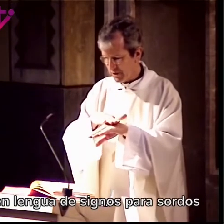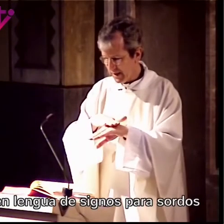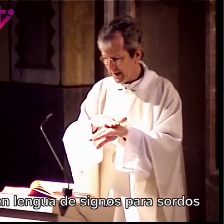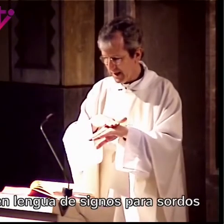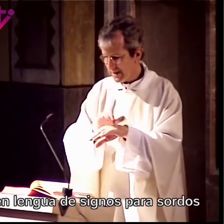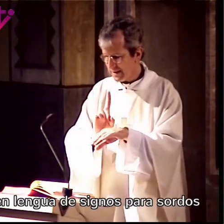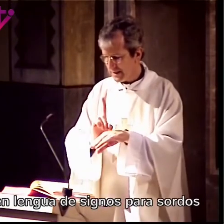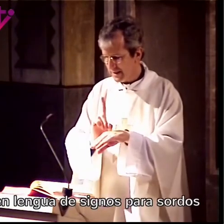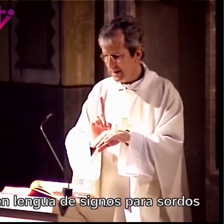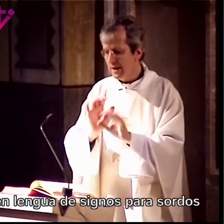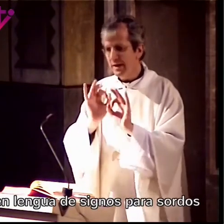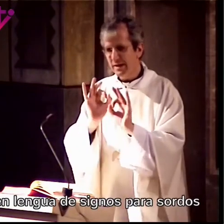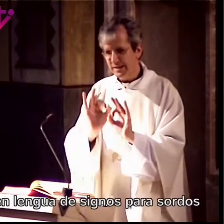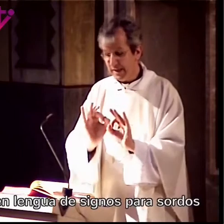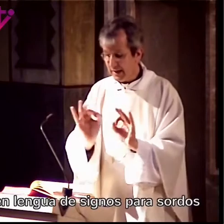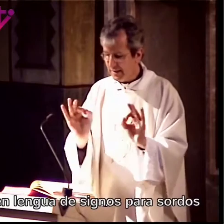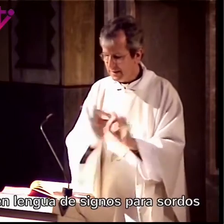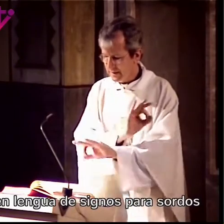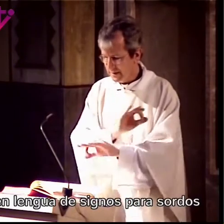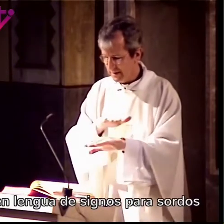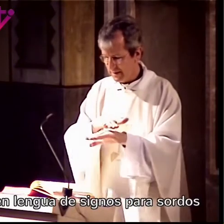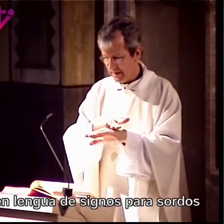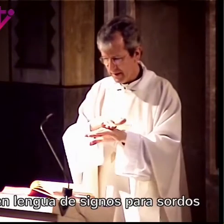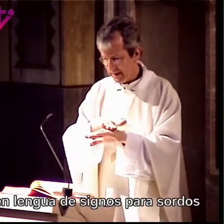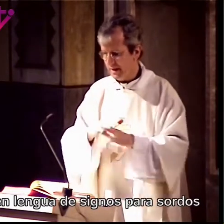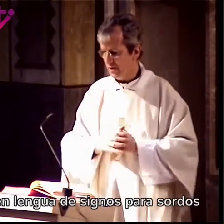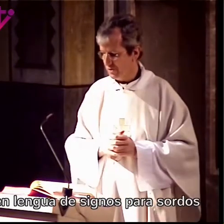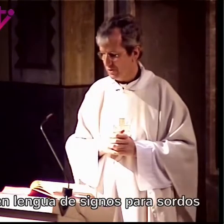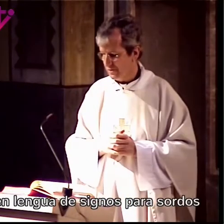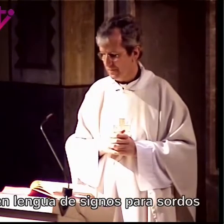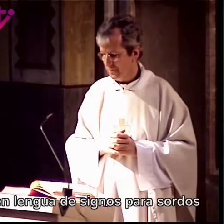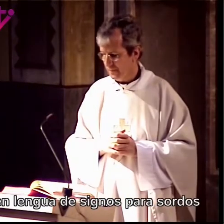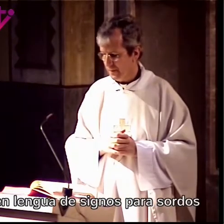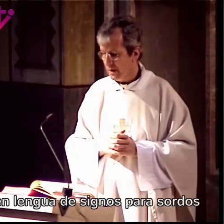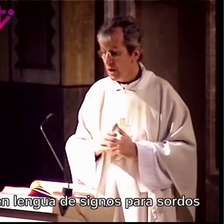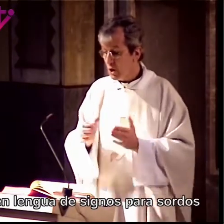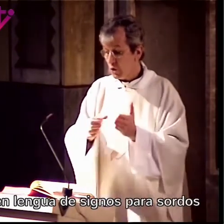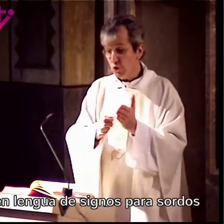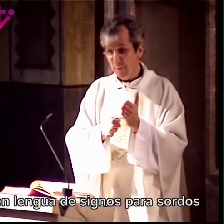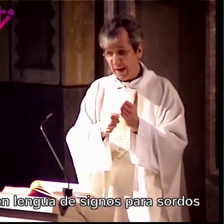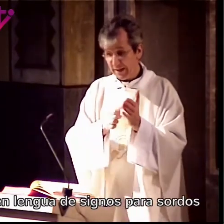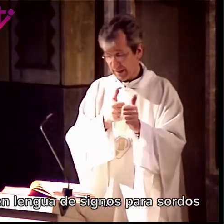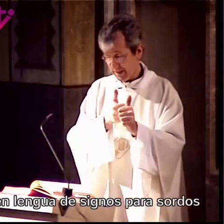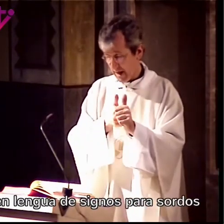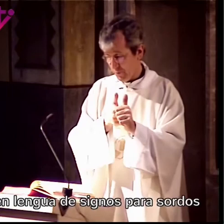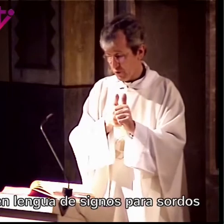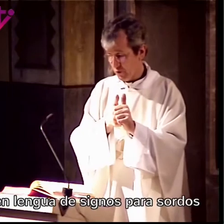retengáis, les quedarán retenidos. Tomás, apóstol,